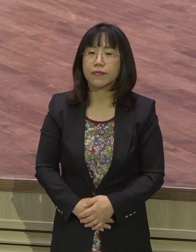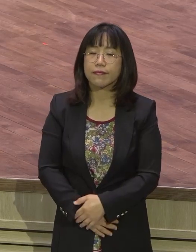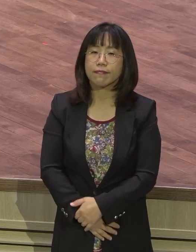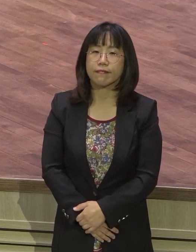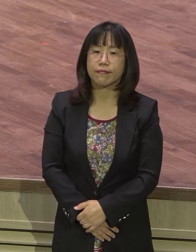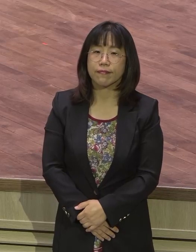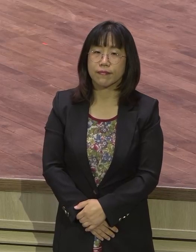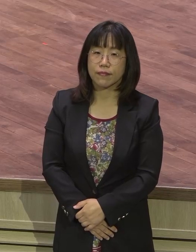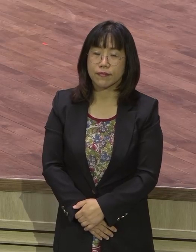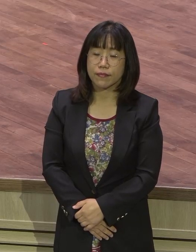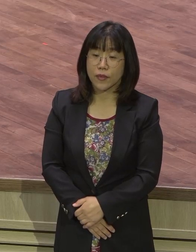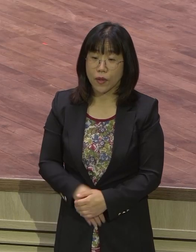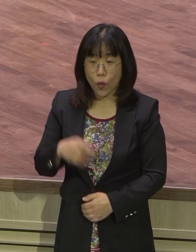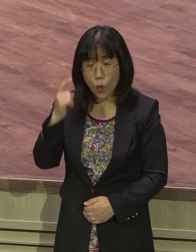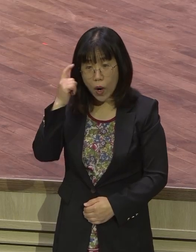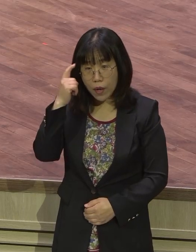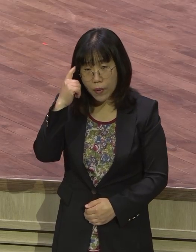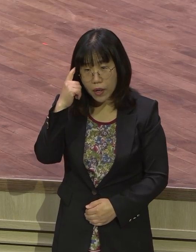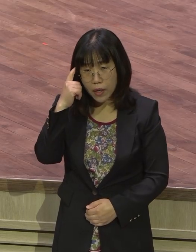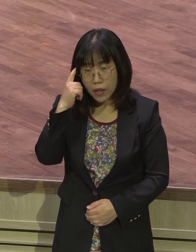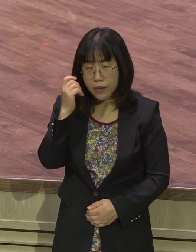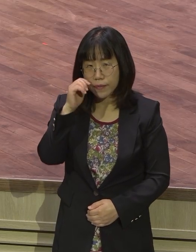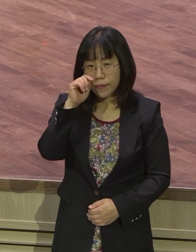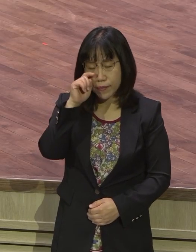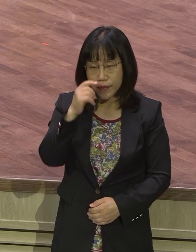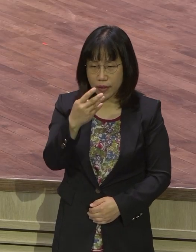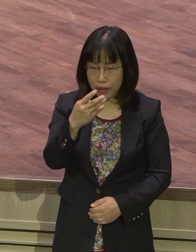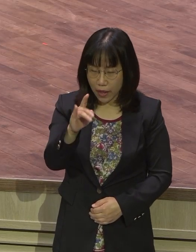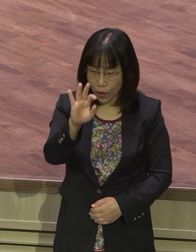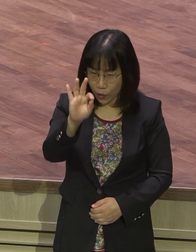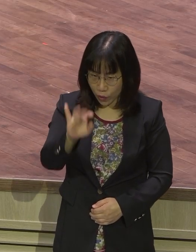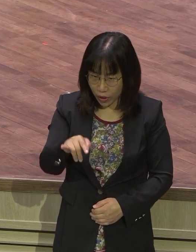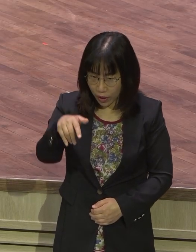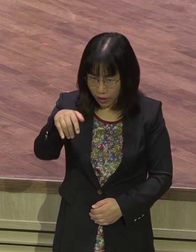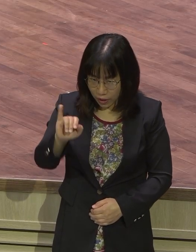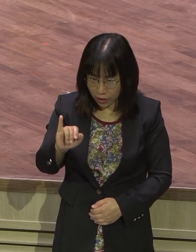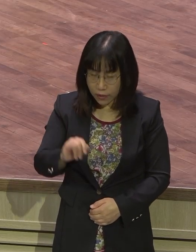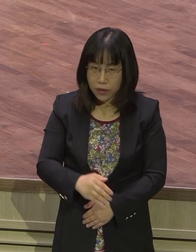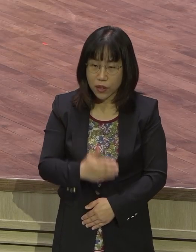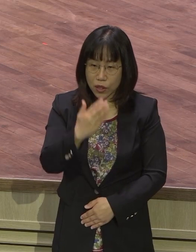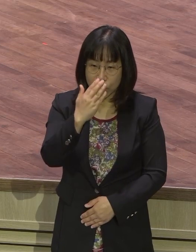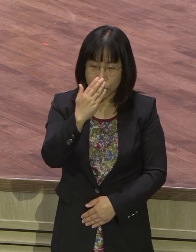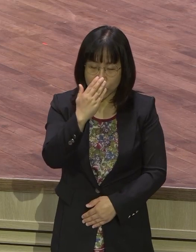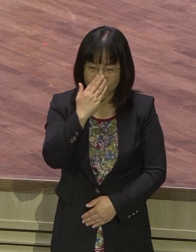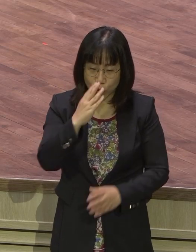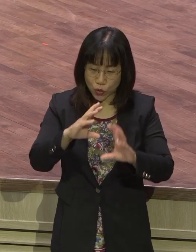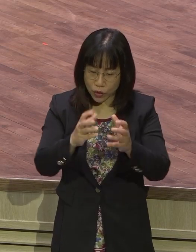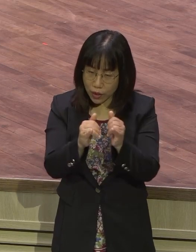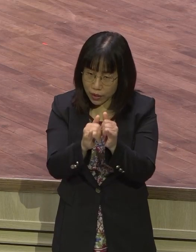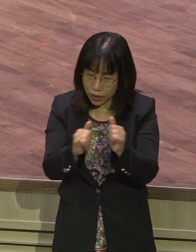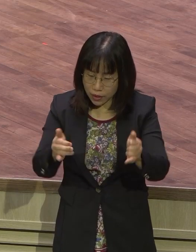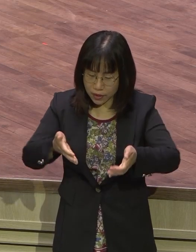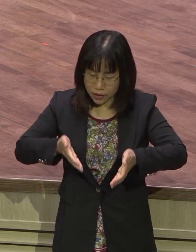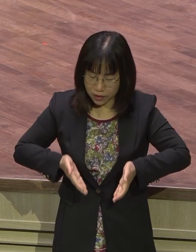왜 그랬을까 레위기 이 유대인들은요. 태어날 때부터